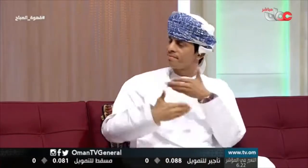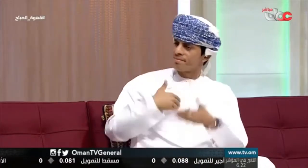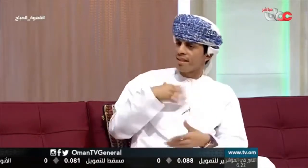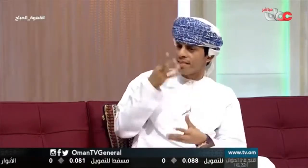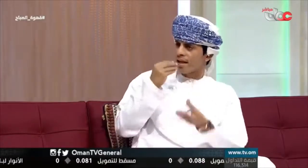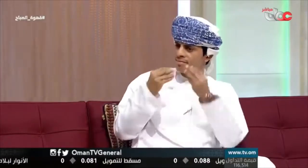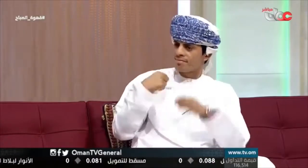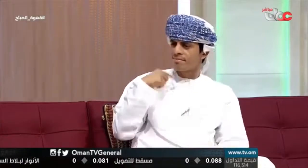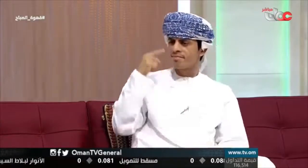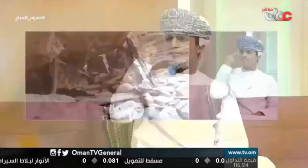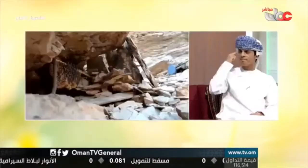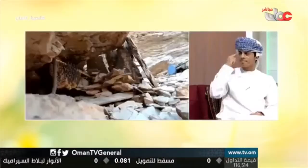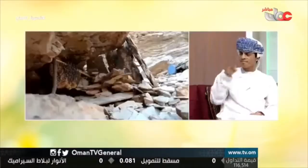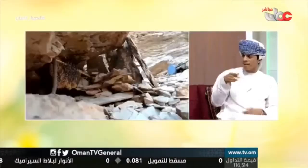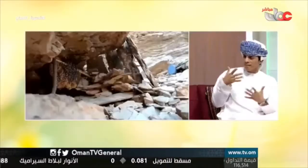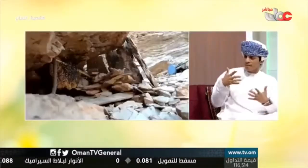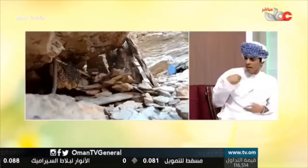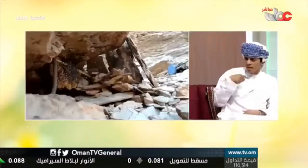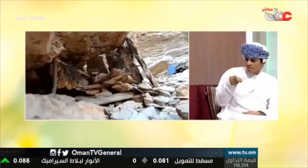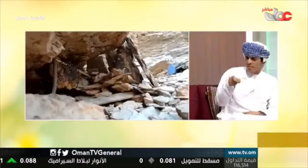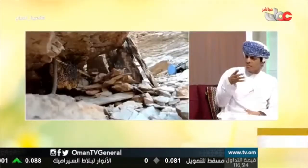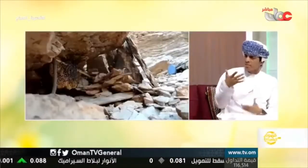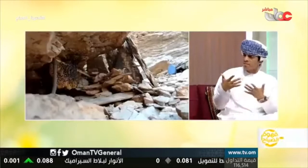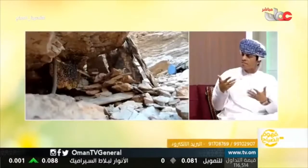مشاهدة والدي، واكتسبت ولله الحمد هذه